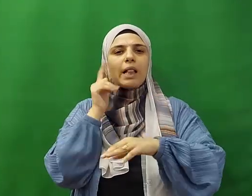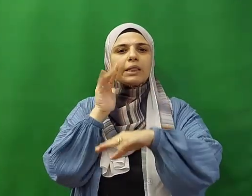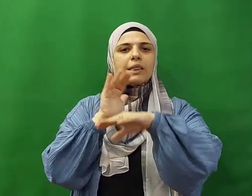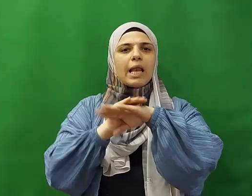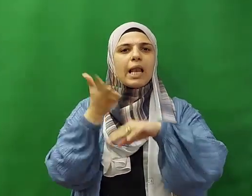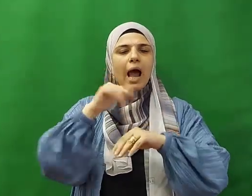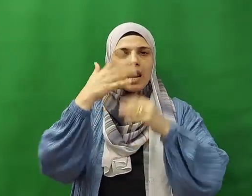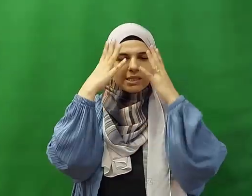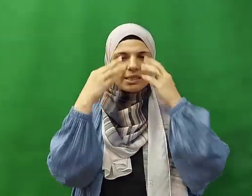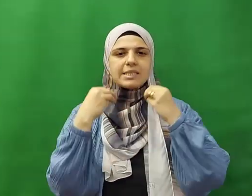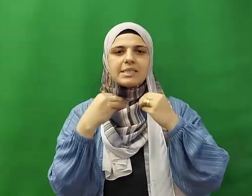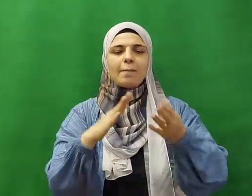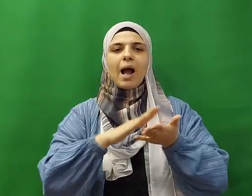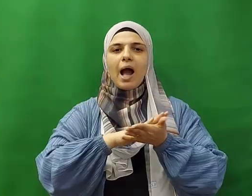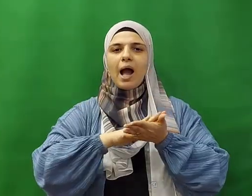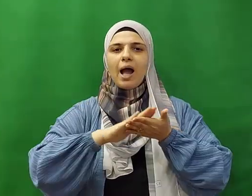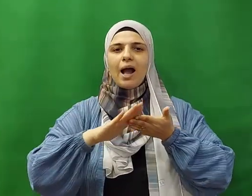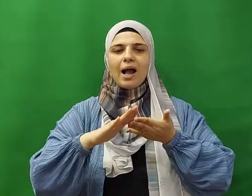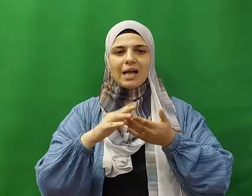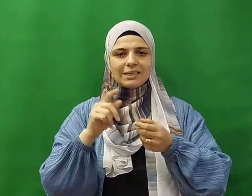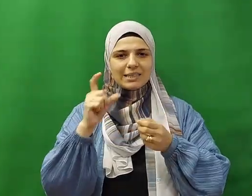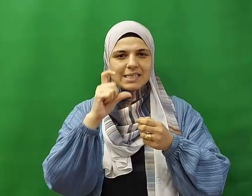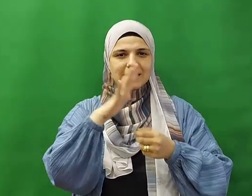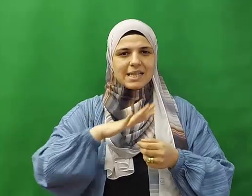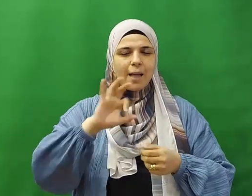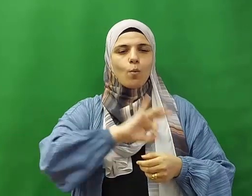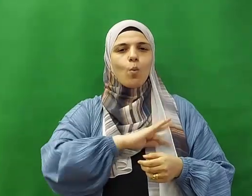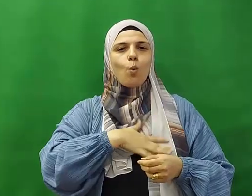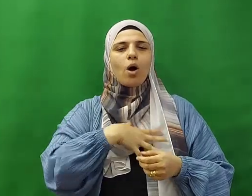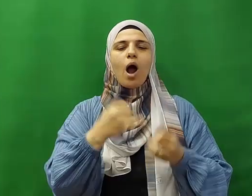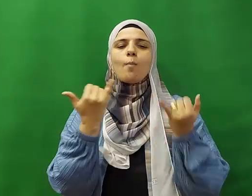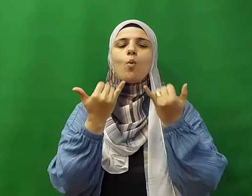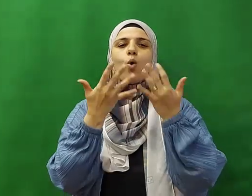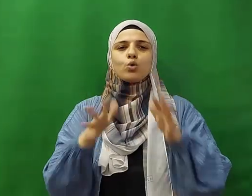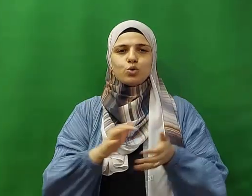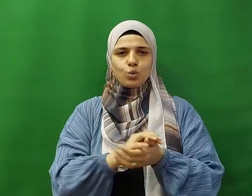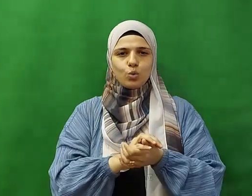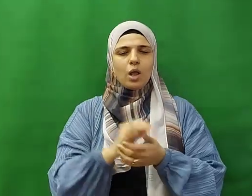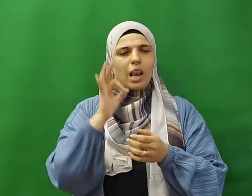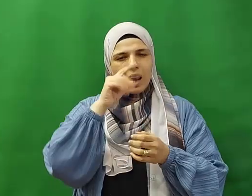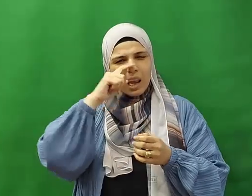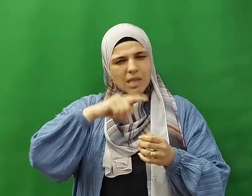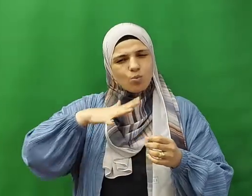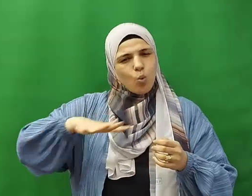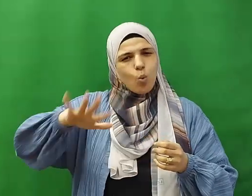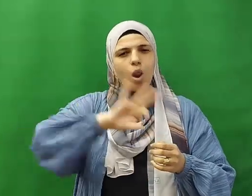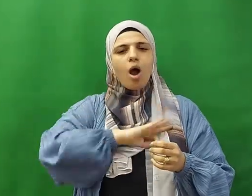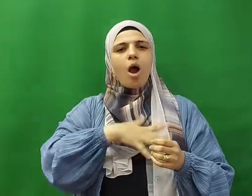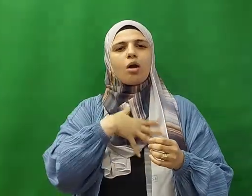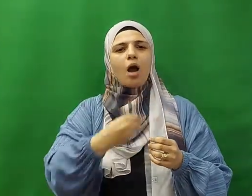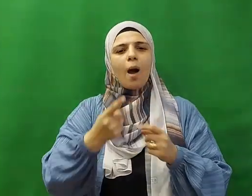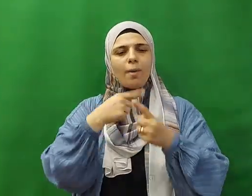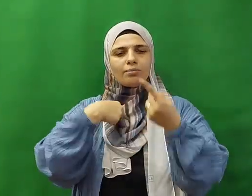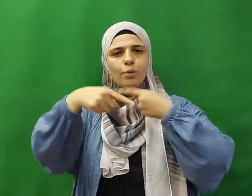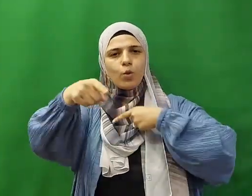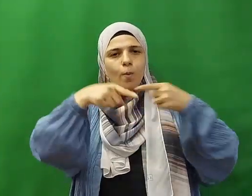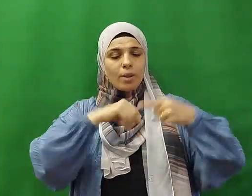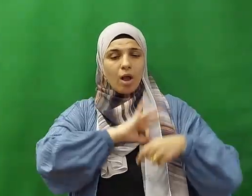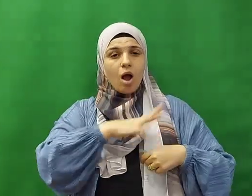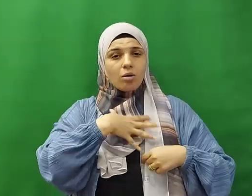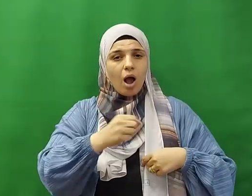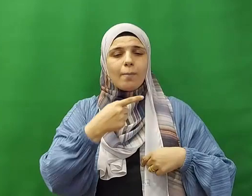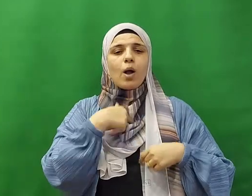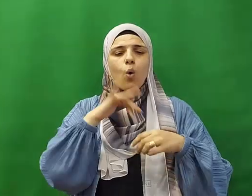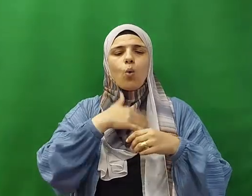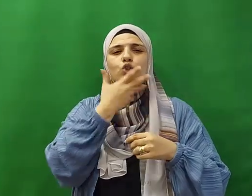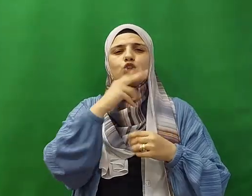أكبر دليل على سماحة الإسلام ورحمته ويسره. فلنتراحم فيما بيننا،